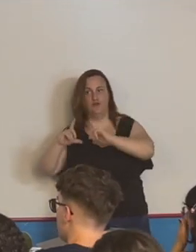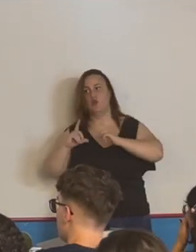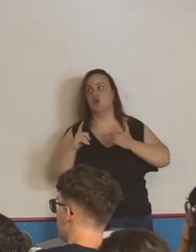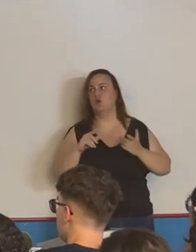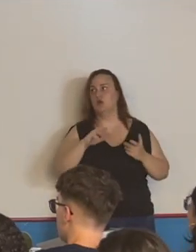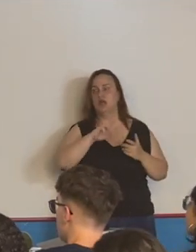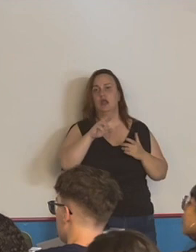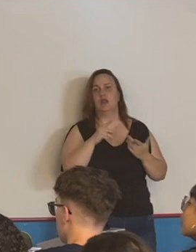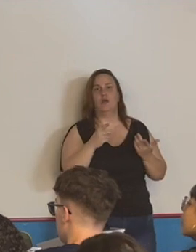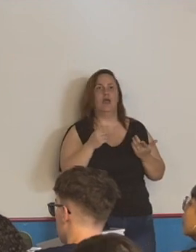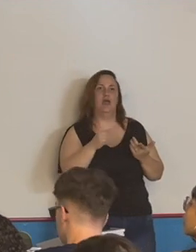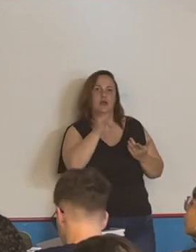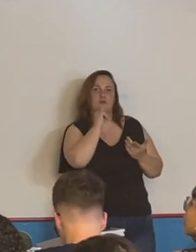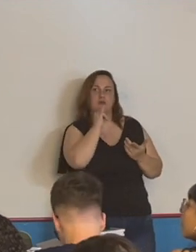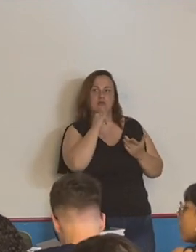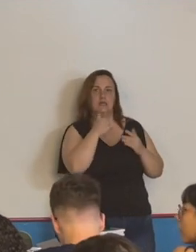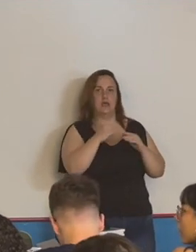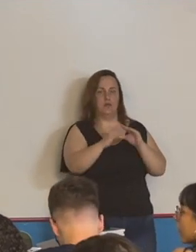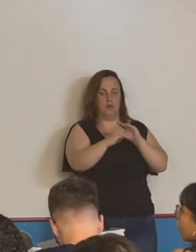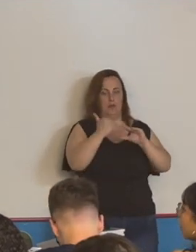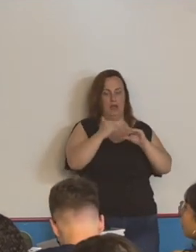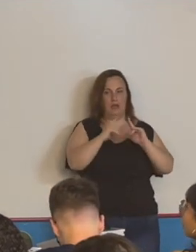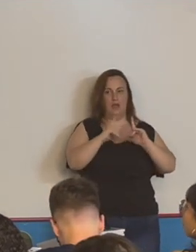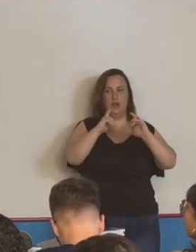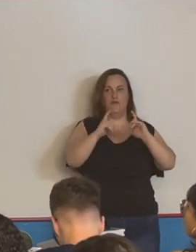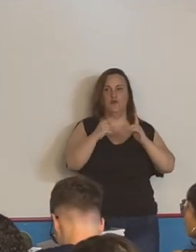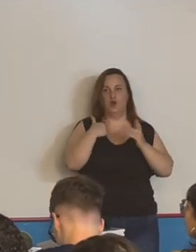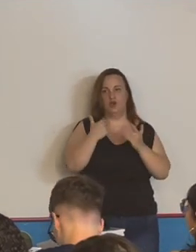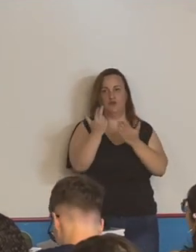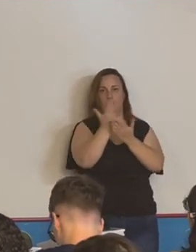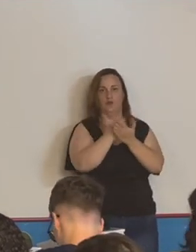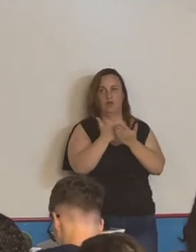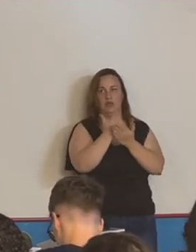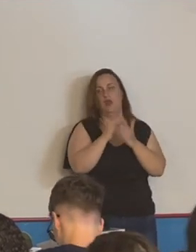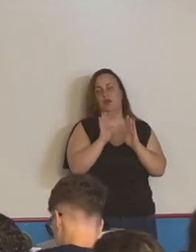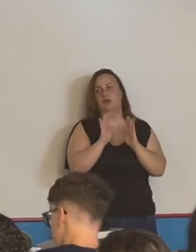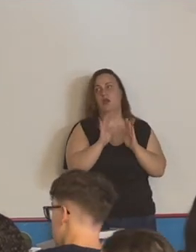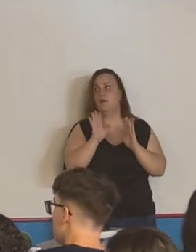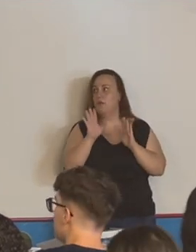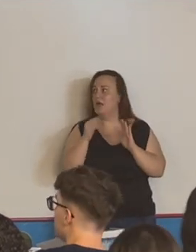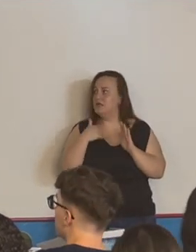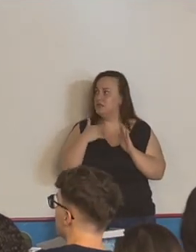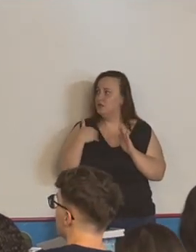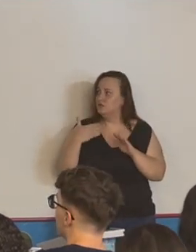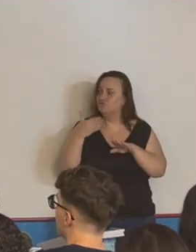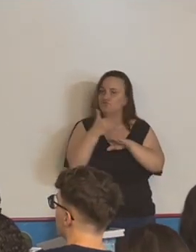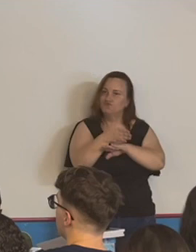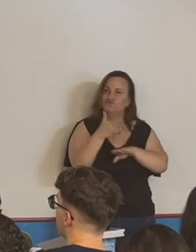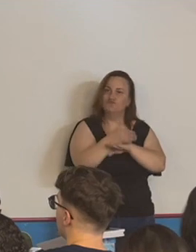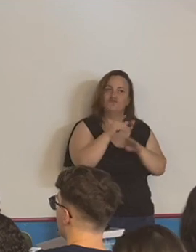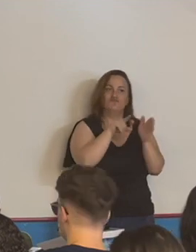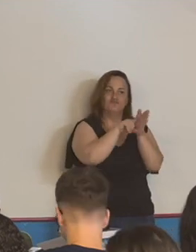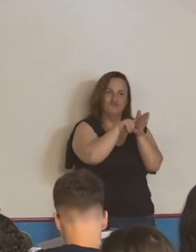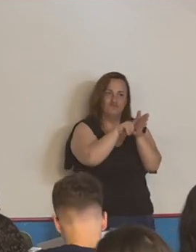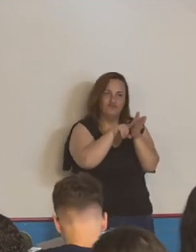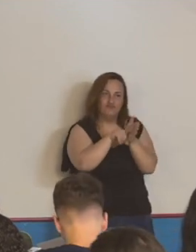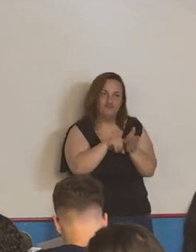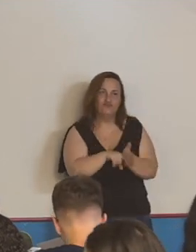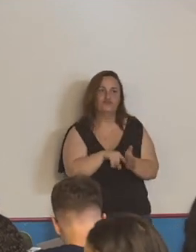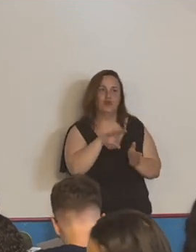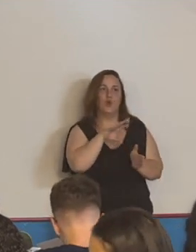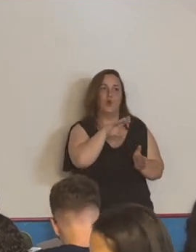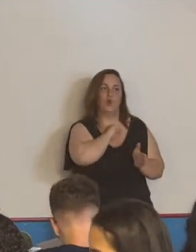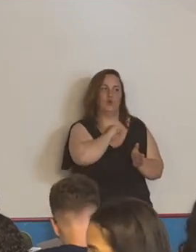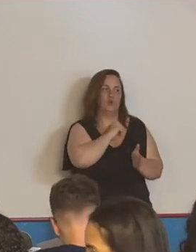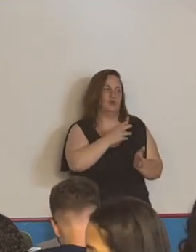seja impeditivo, alguém me mandar uma foto legal e eu falar, pô, vou pintar esse espaço. Mas eu, faz parte da pesquisa eu ir atrás desse espaço,